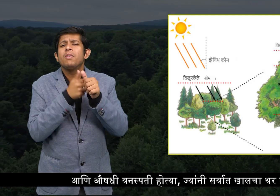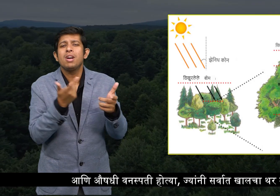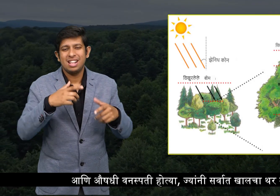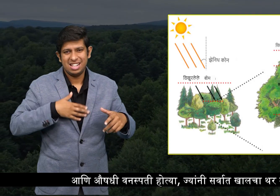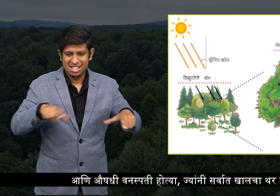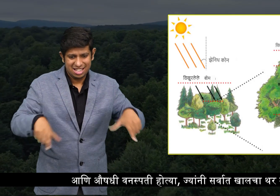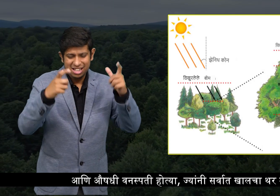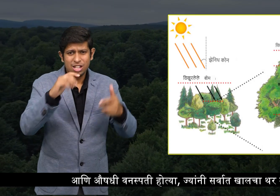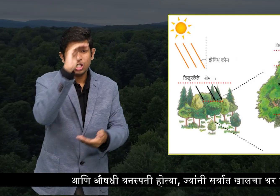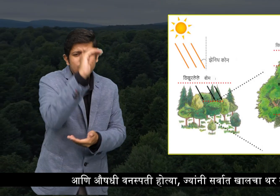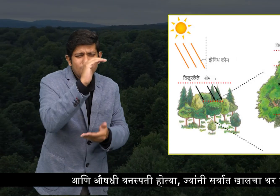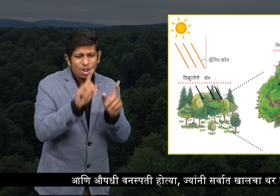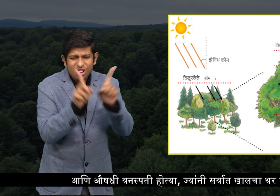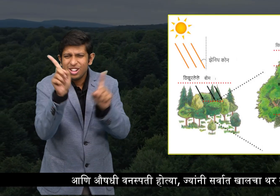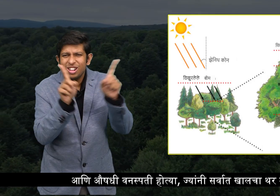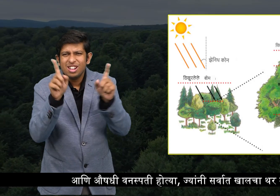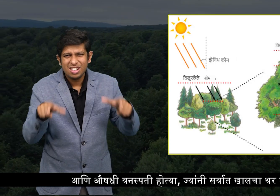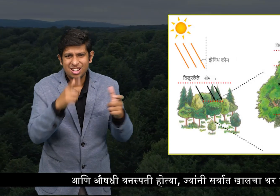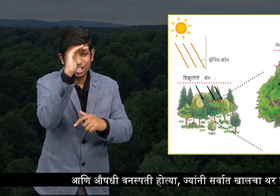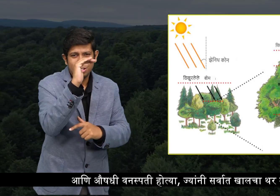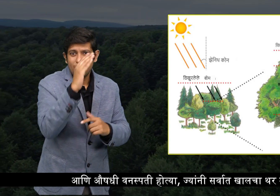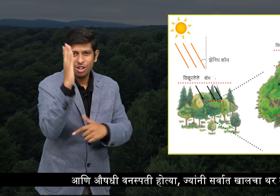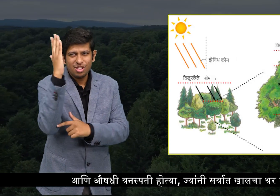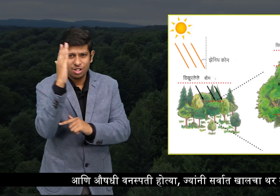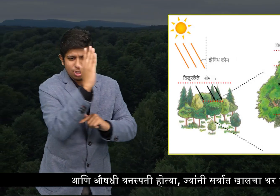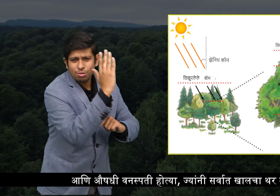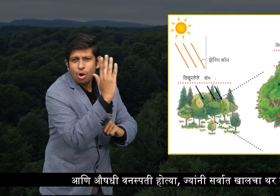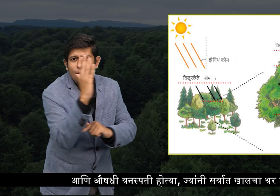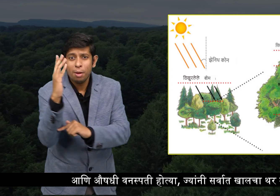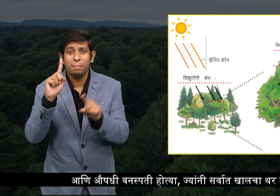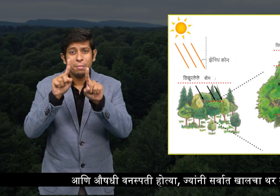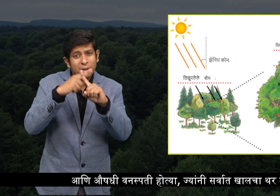वनस्पती होत्या, ज्यांनी सर्वात खालचा थर बनवला होता.